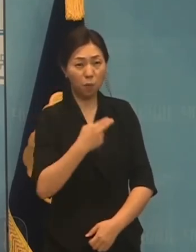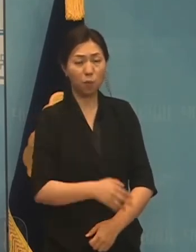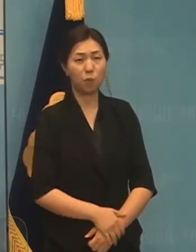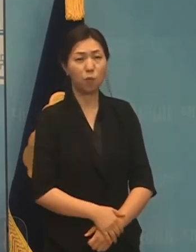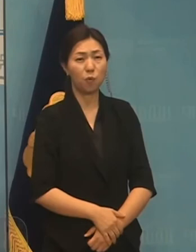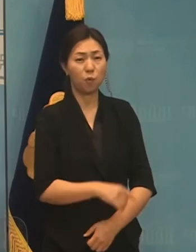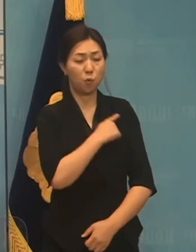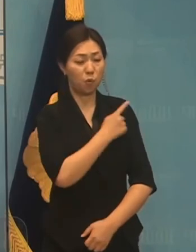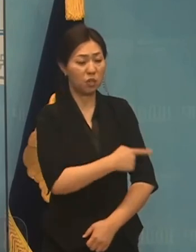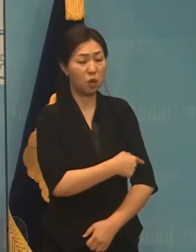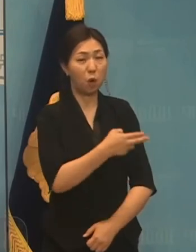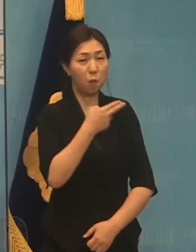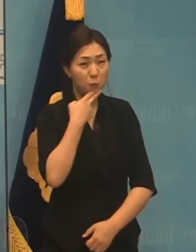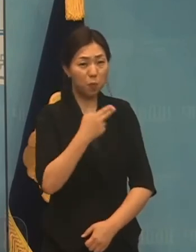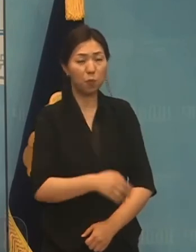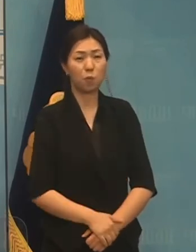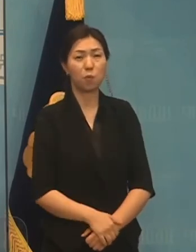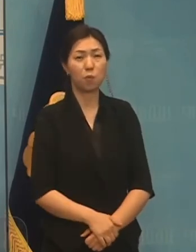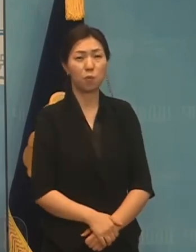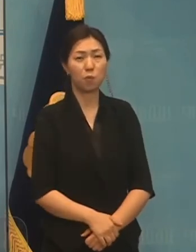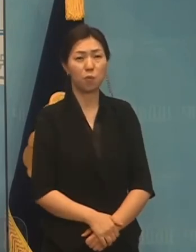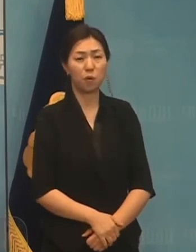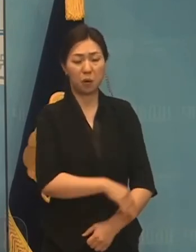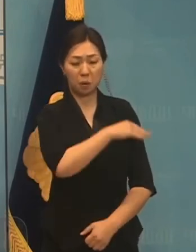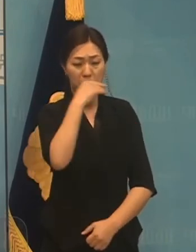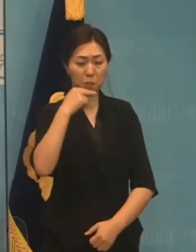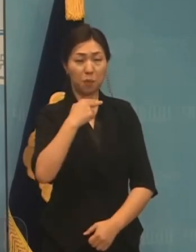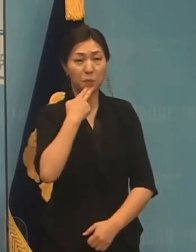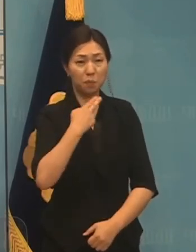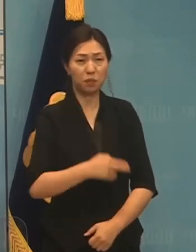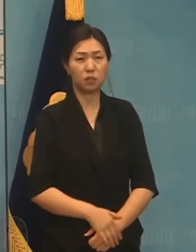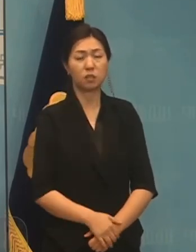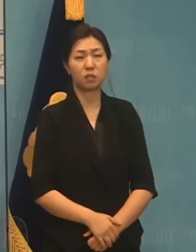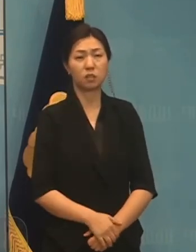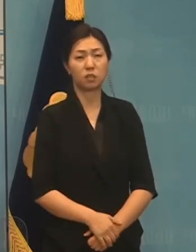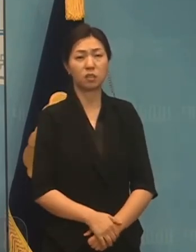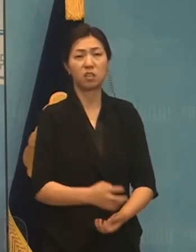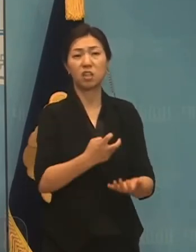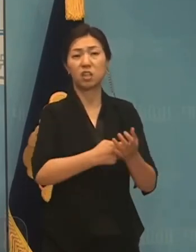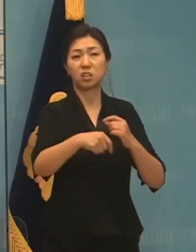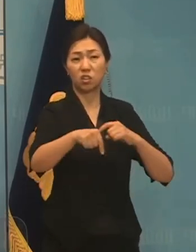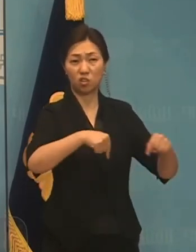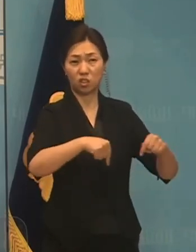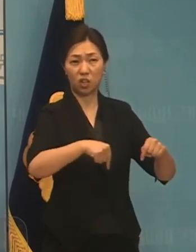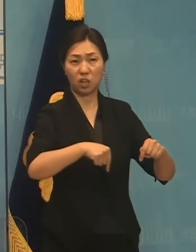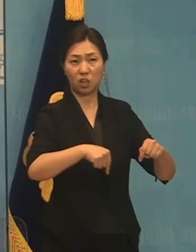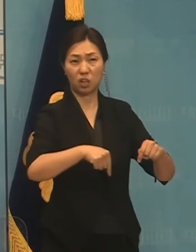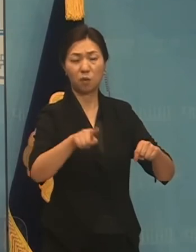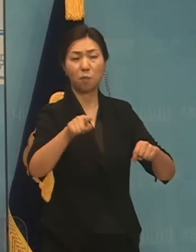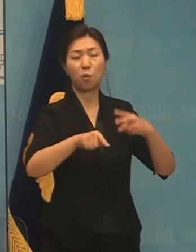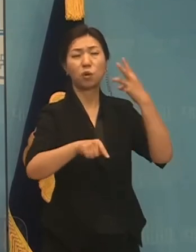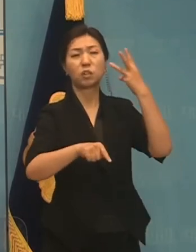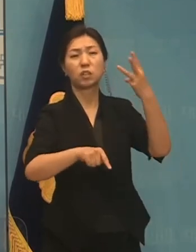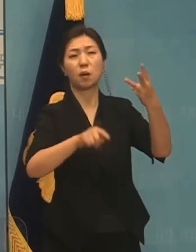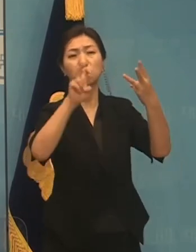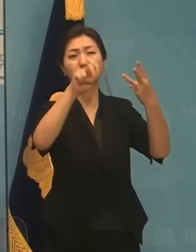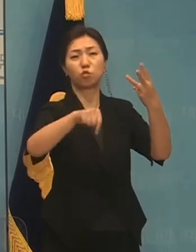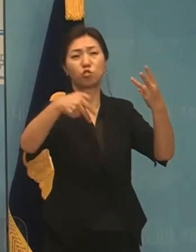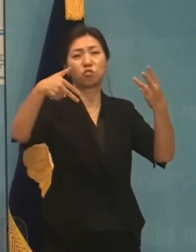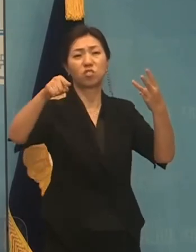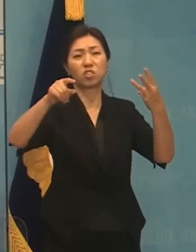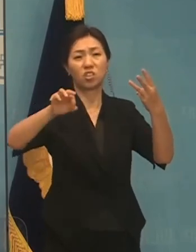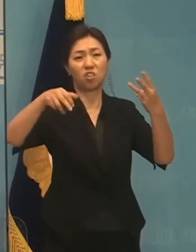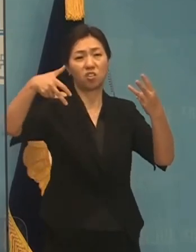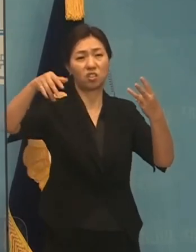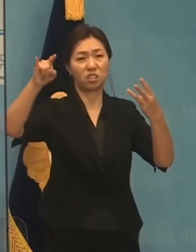무책임, 무원칙, 무능력, 산무정책으로 정부는 더 이상 제 기능을 상실하고 말았습니다.